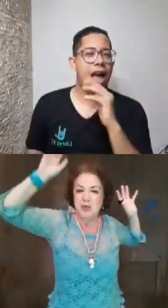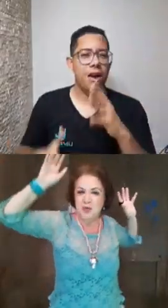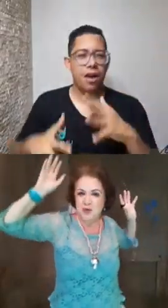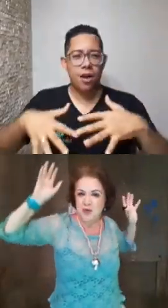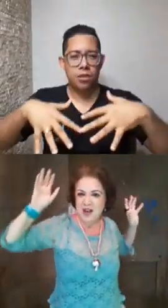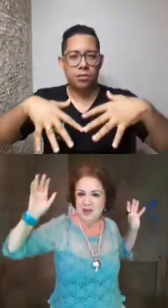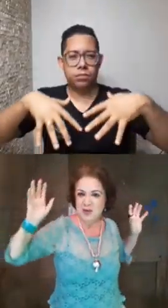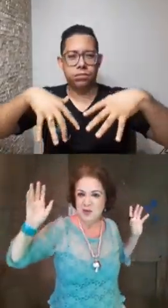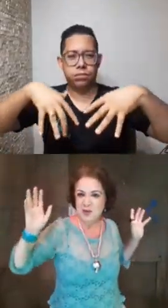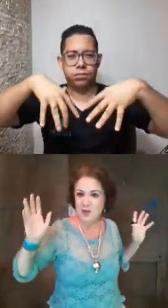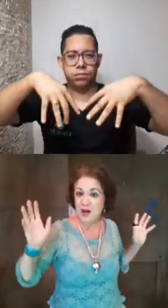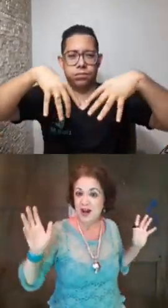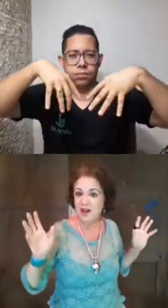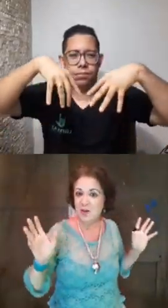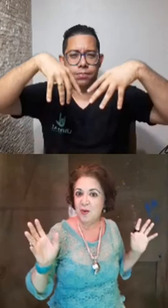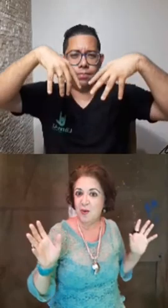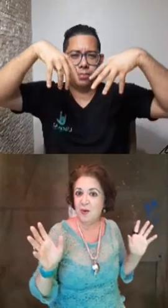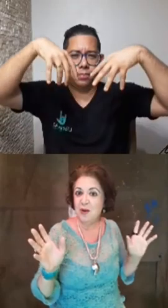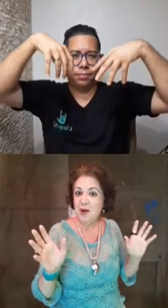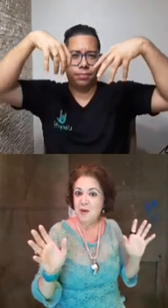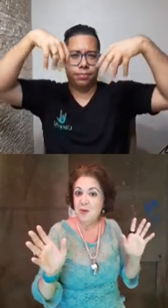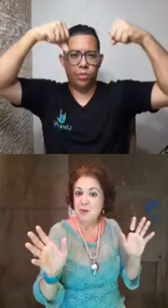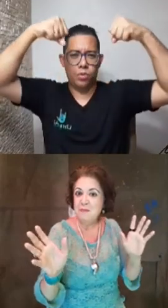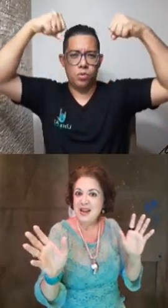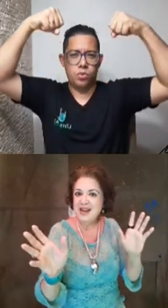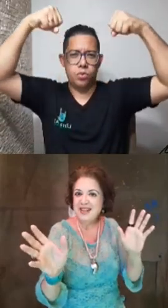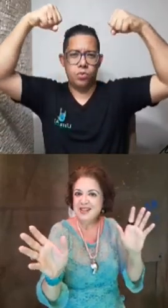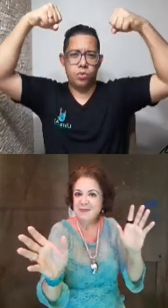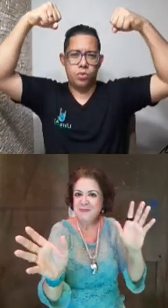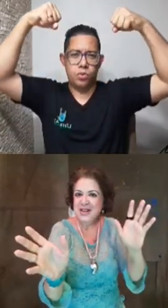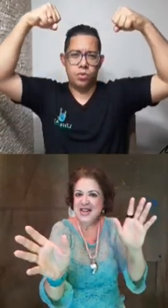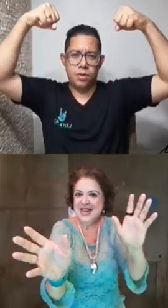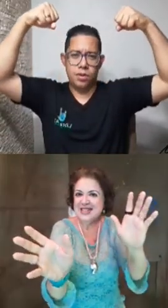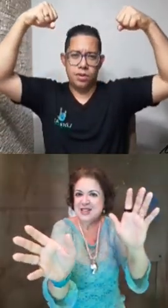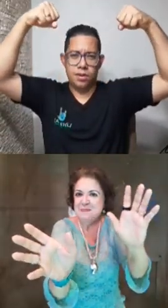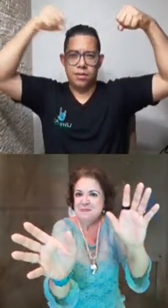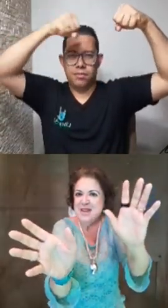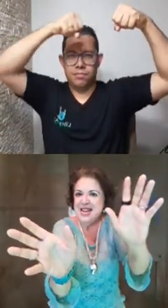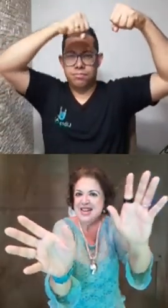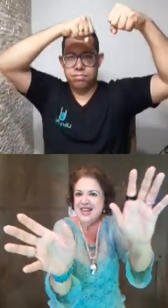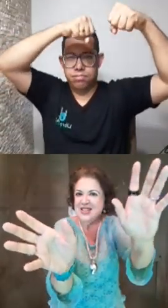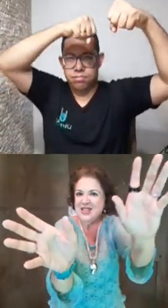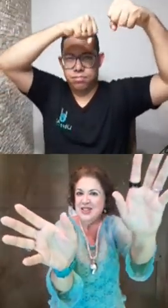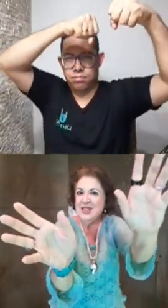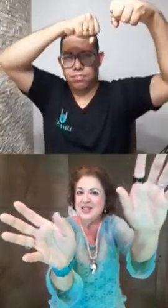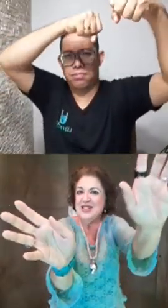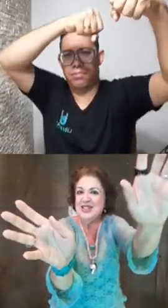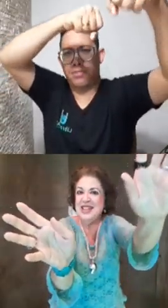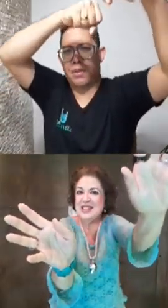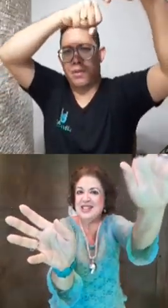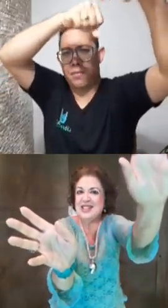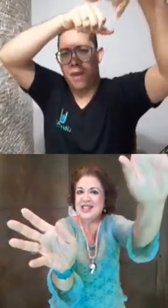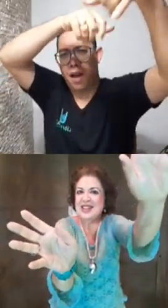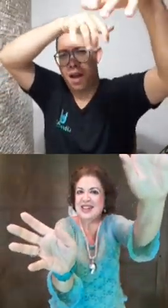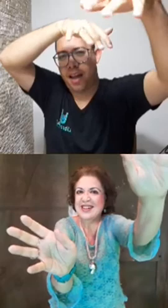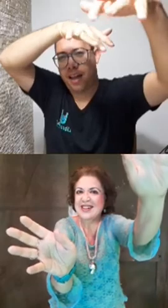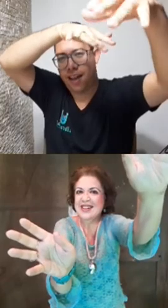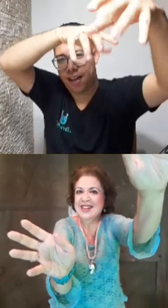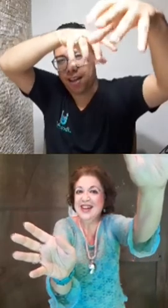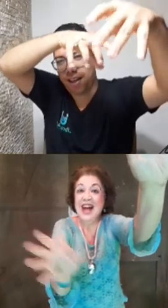E o vento o carregou por milhas e milhas e milhas de